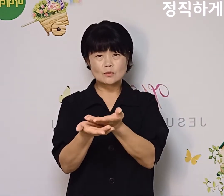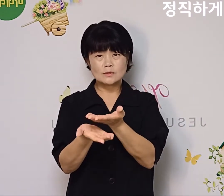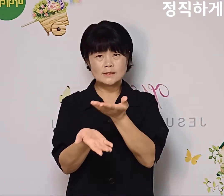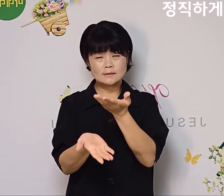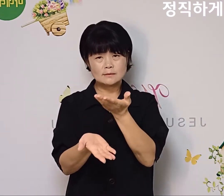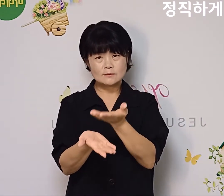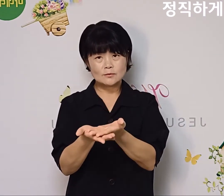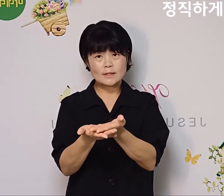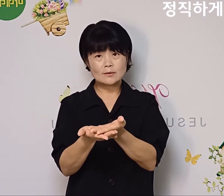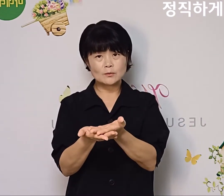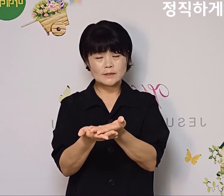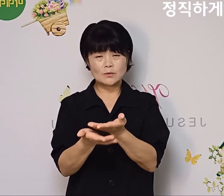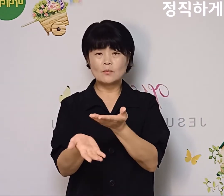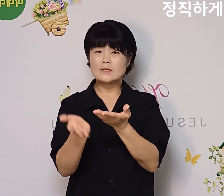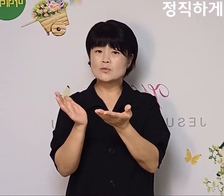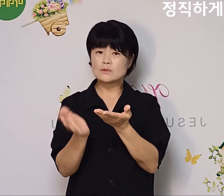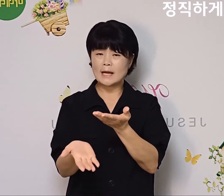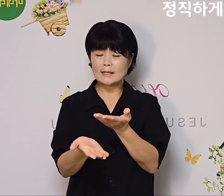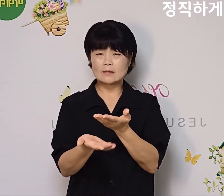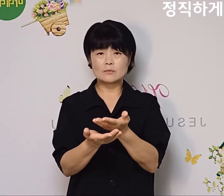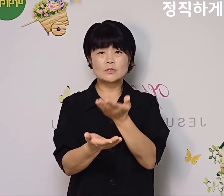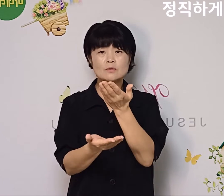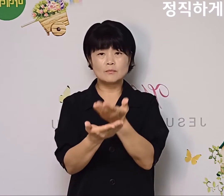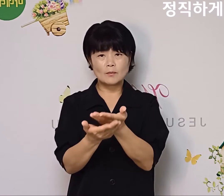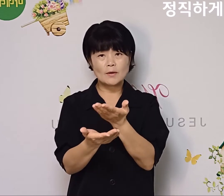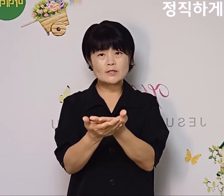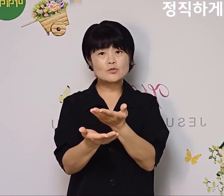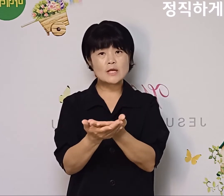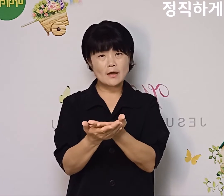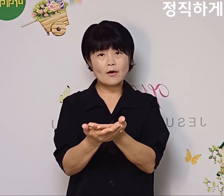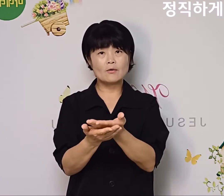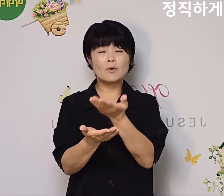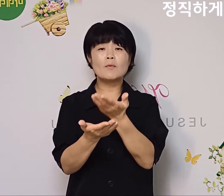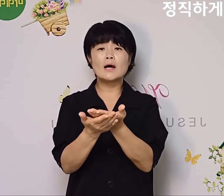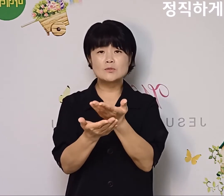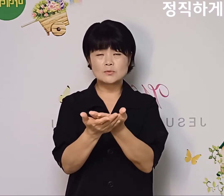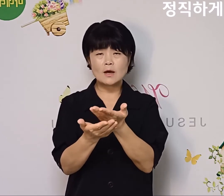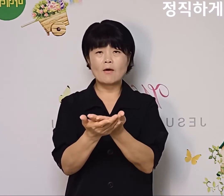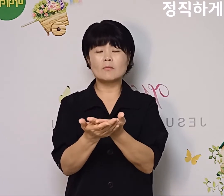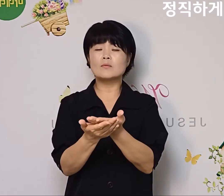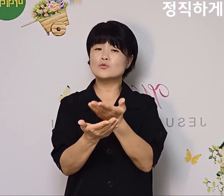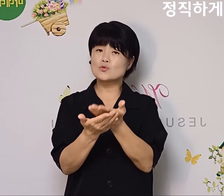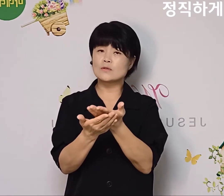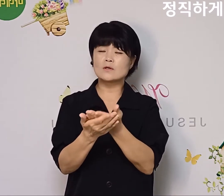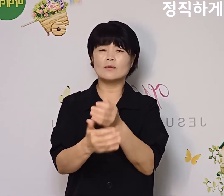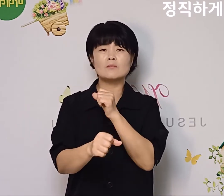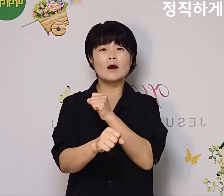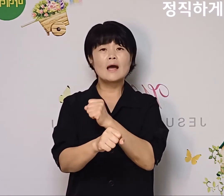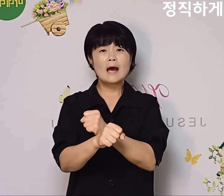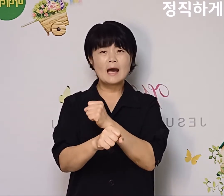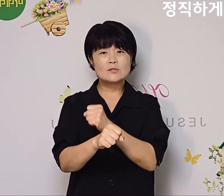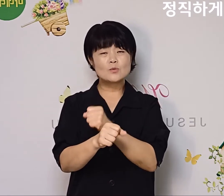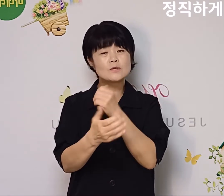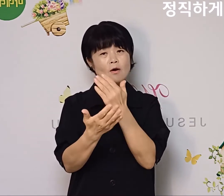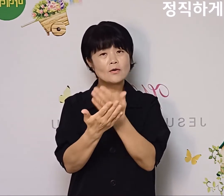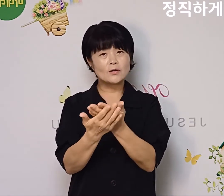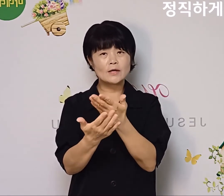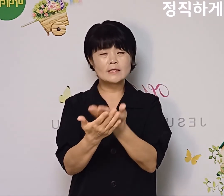오른손을 위에다 놓으시고 왼손을 아래다 놓으시고 뭐뭐 해주세요. 뭐뭐 하소서 뭐 주소서 원래 뭐 하소서 이렇게 하는 게